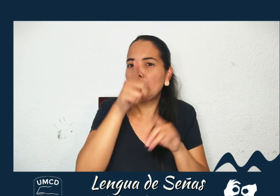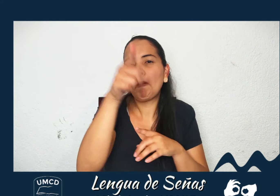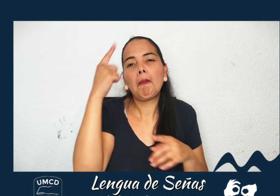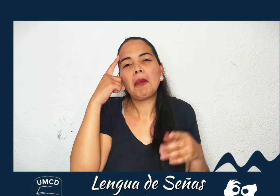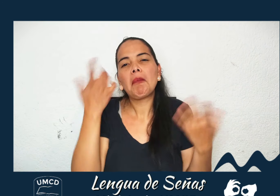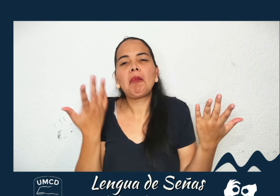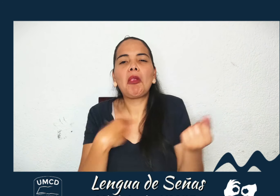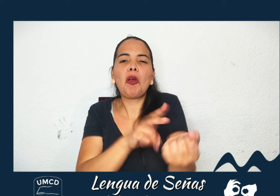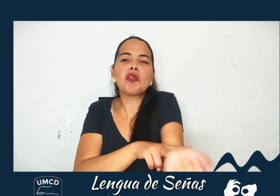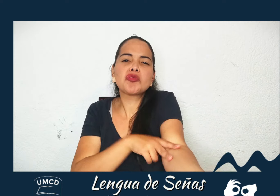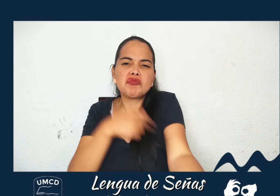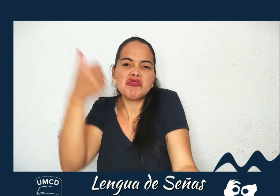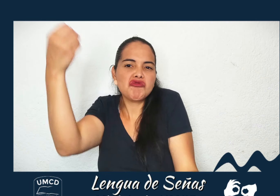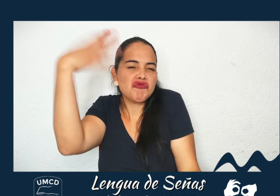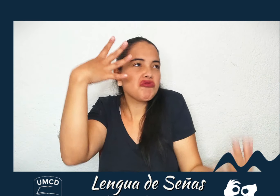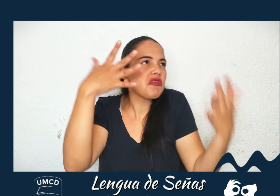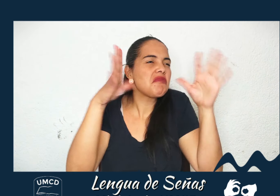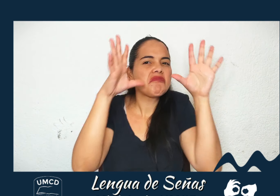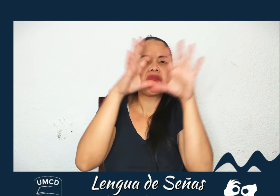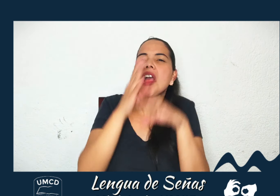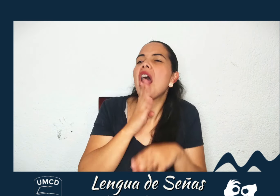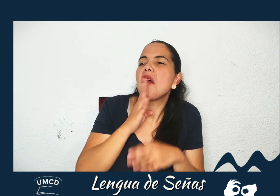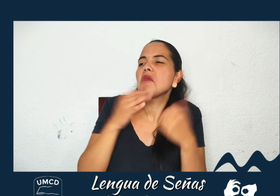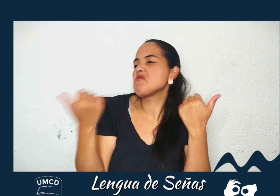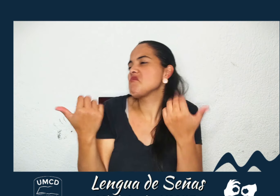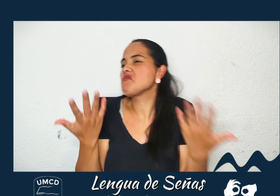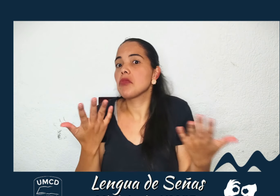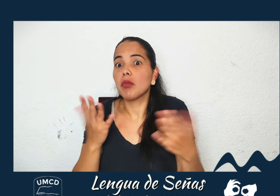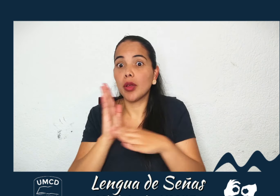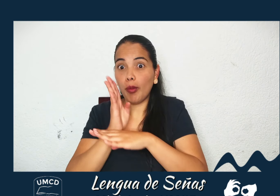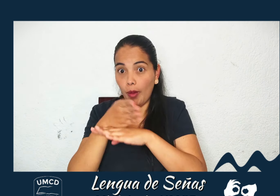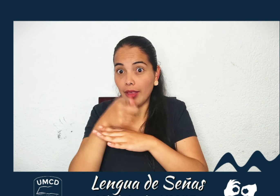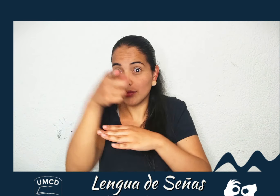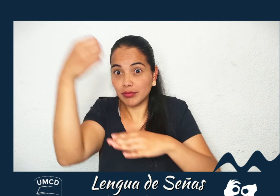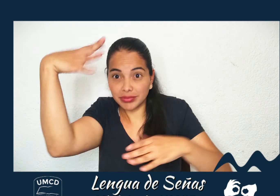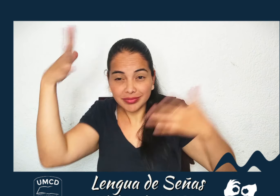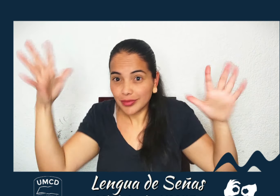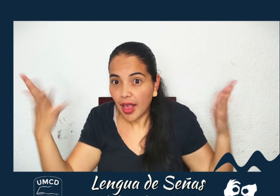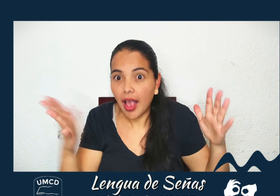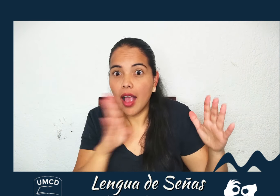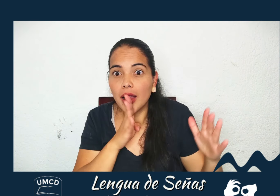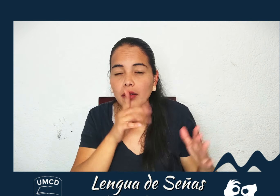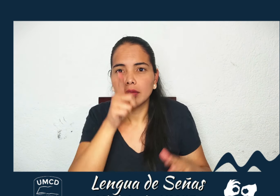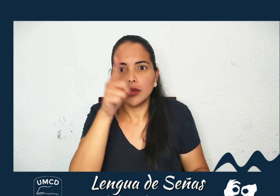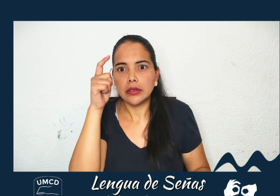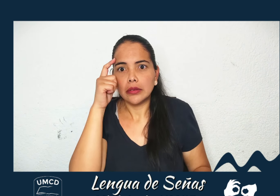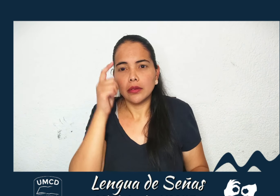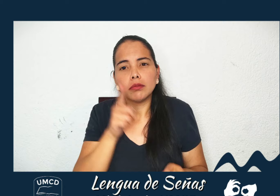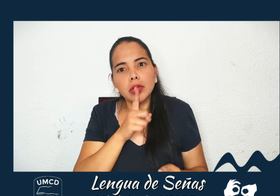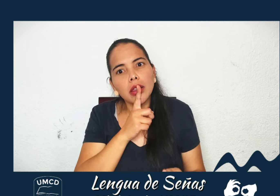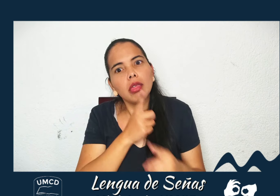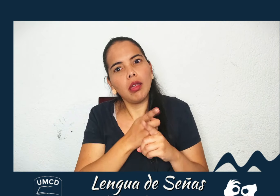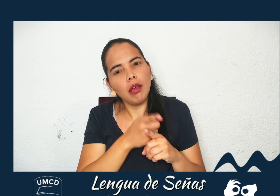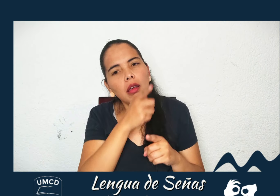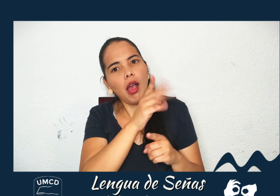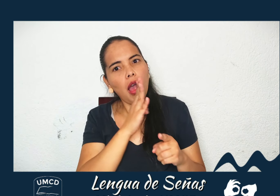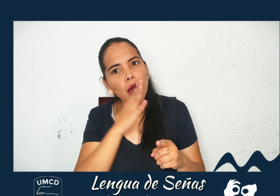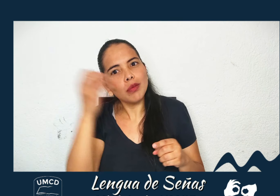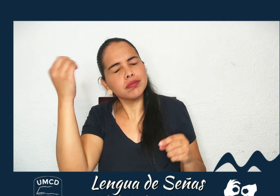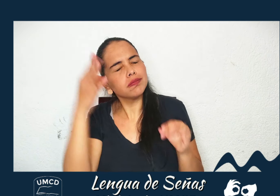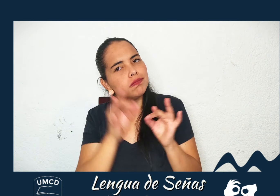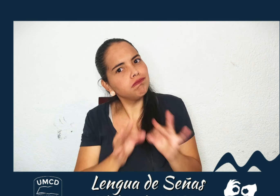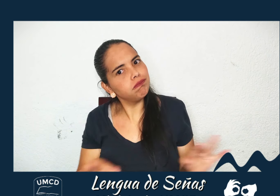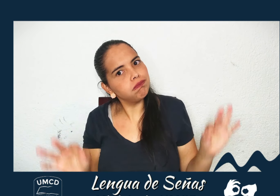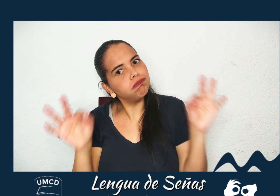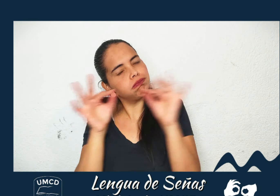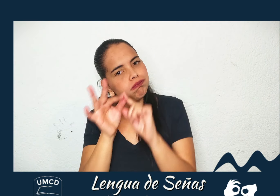tenemos, que a veces ni siquiera apreciamos y que son muy valiosos en otros lugares. Pero sobre todo eso me recuerda la